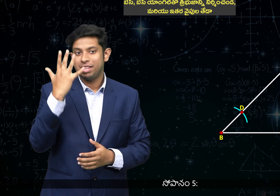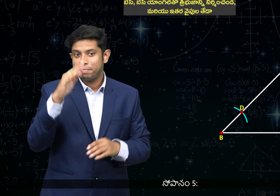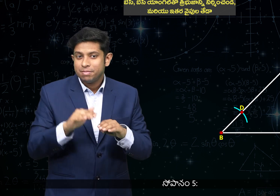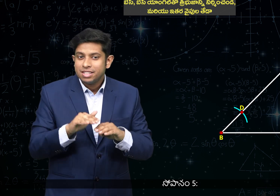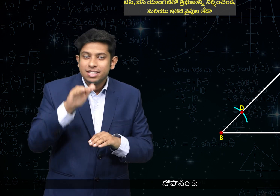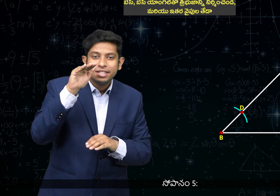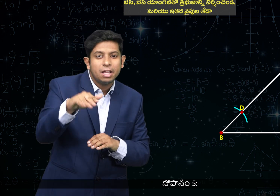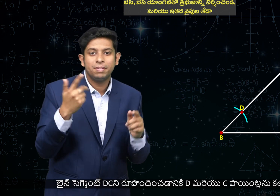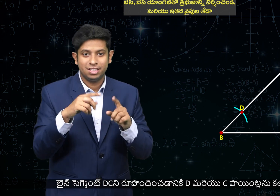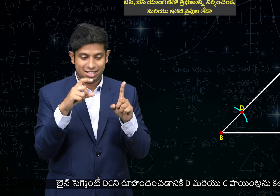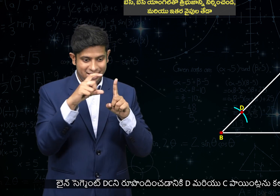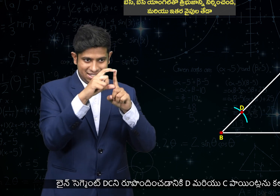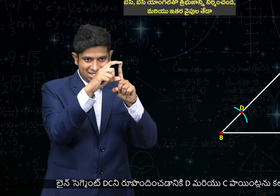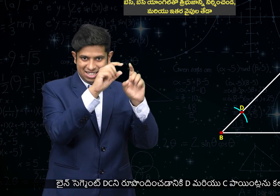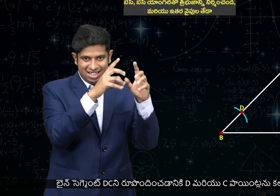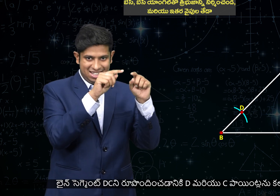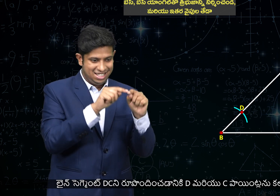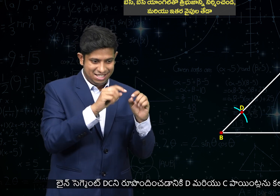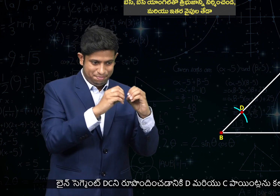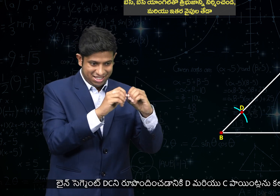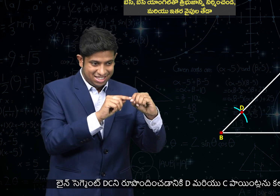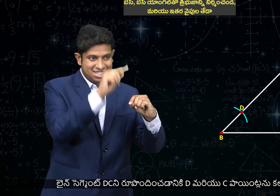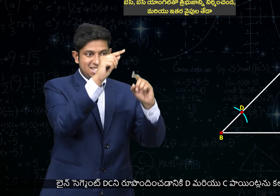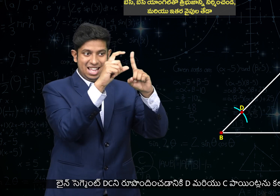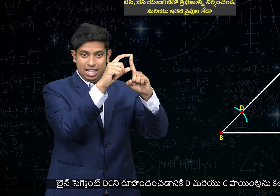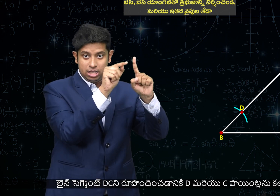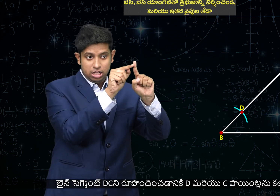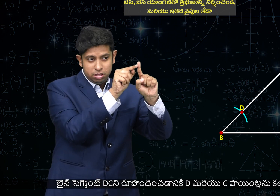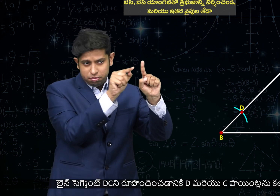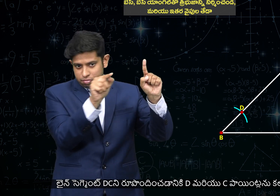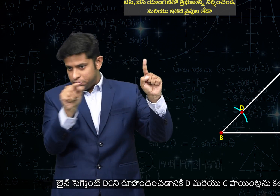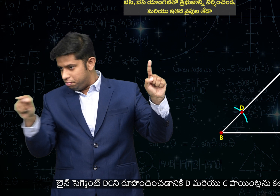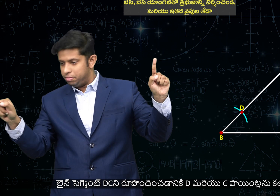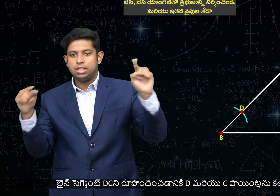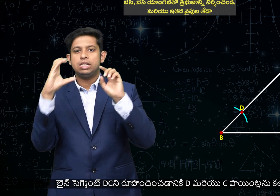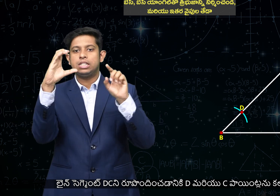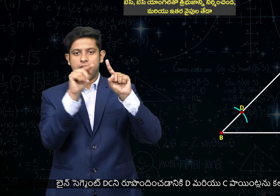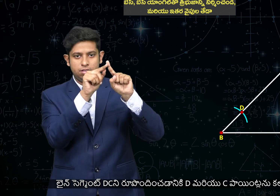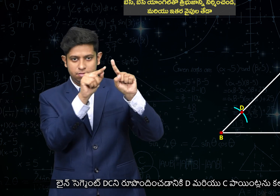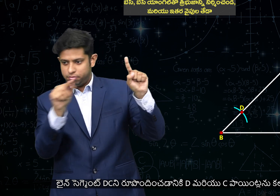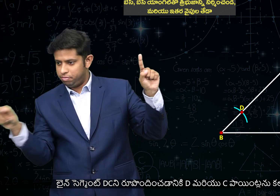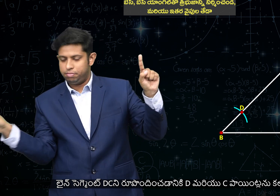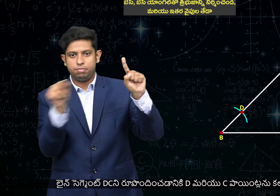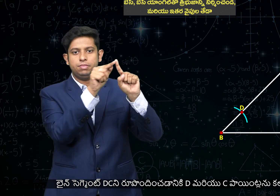సోపానం 5. లైన్ సెగ్మెంట్ డీసీని రూపొందించడానికి డి మరియు సి పాయింట్లను